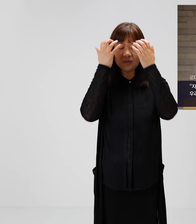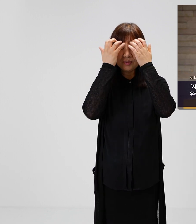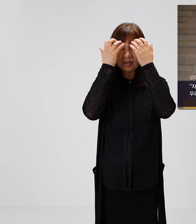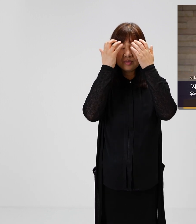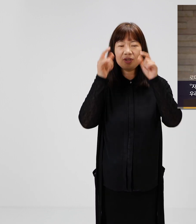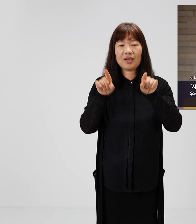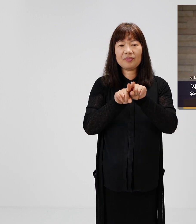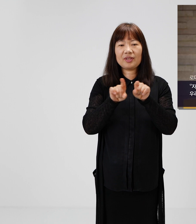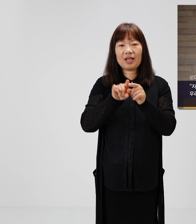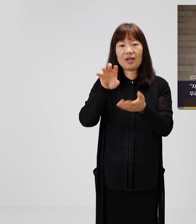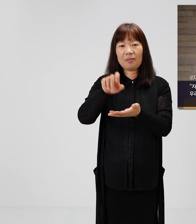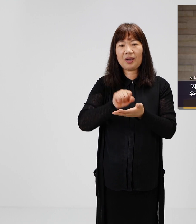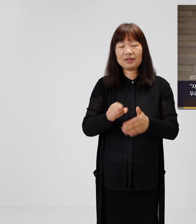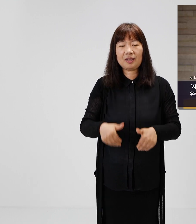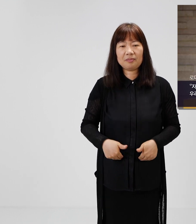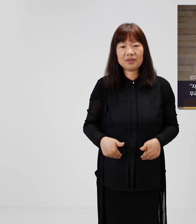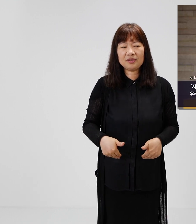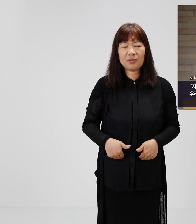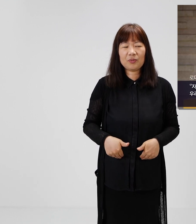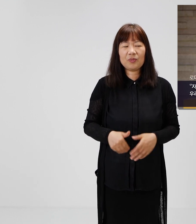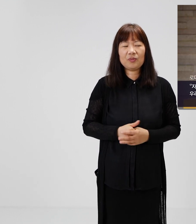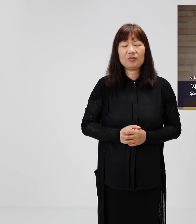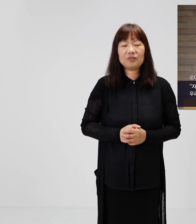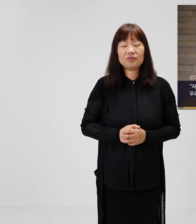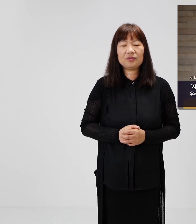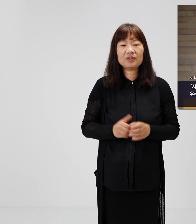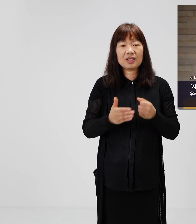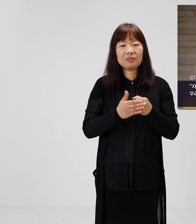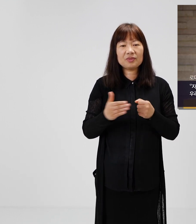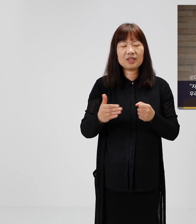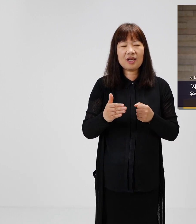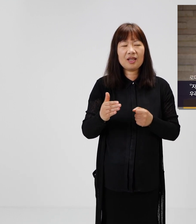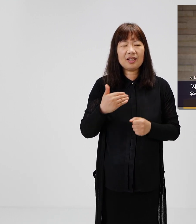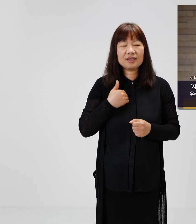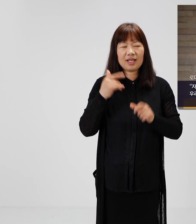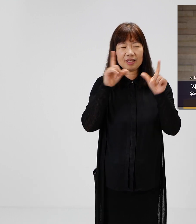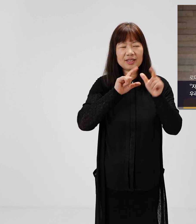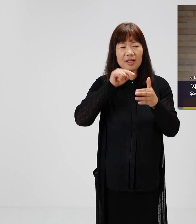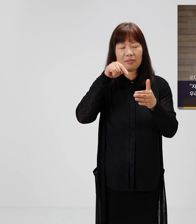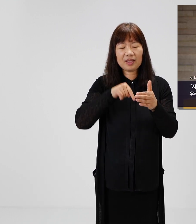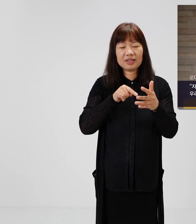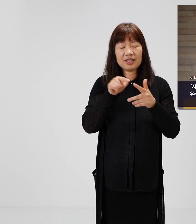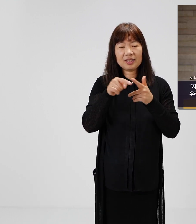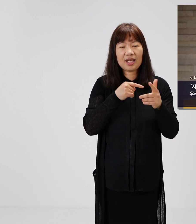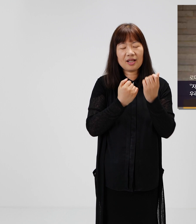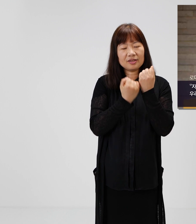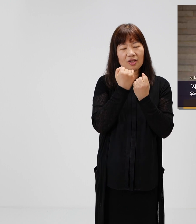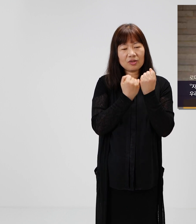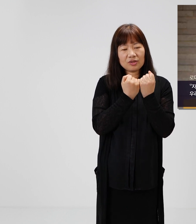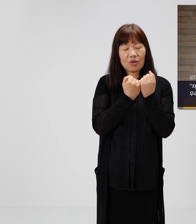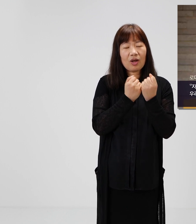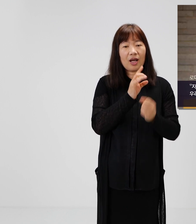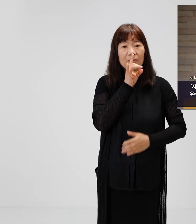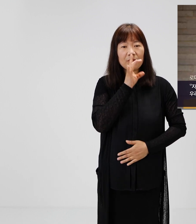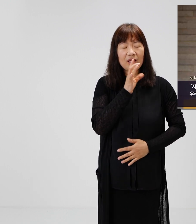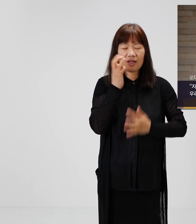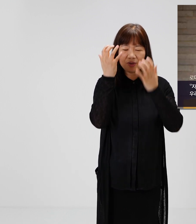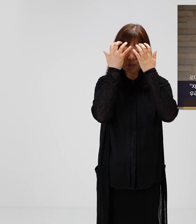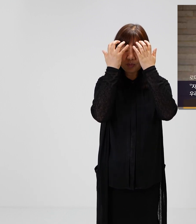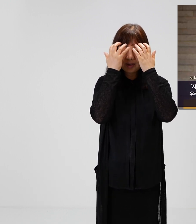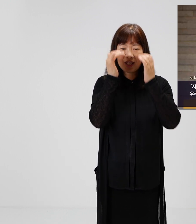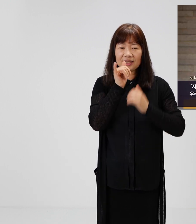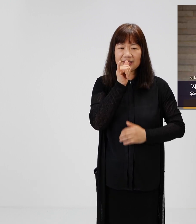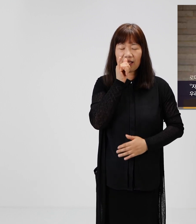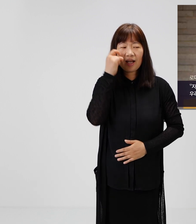고난도 함께 받아야 할 것이니라. 그래서 뭔가 내 삶에 이해도 설득도 해석도 안 되는 고난이